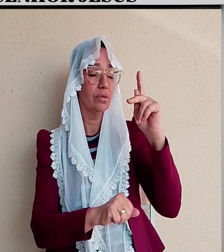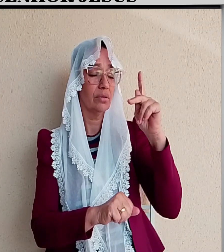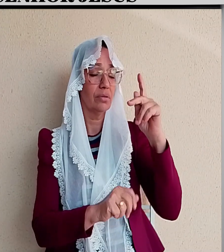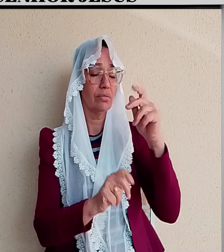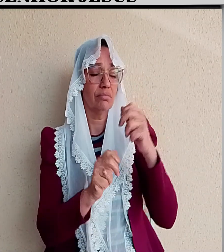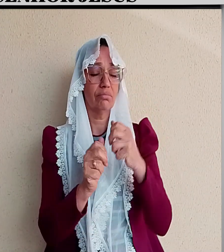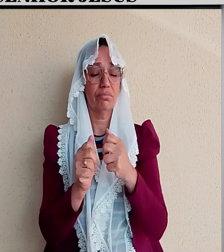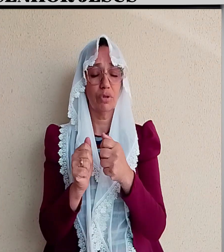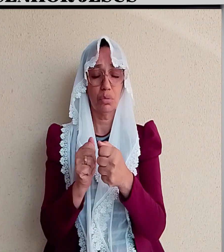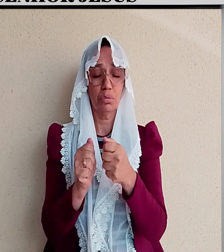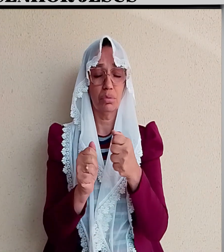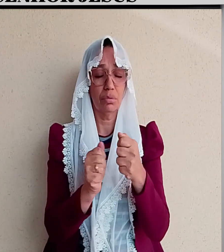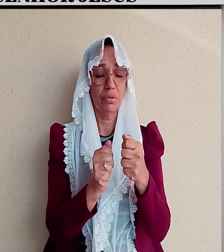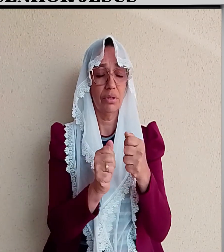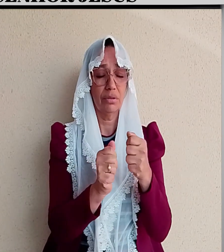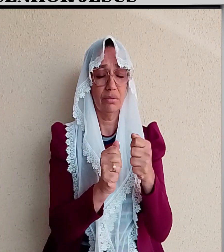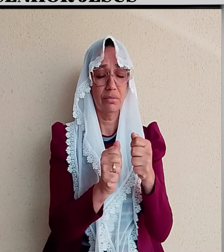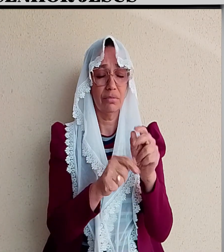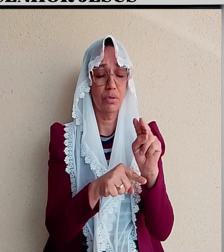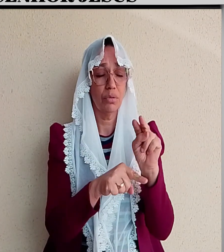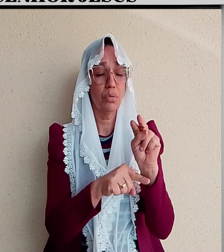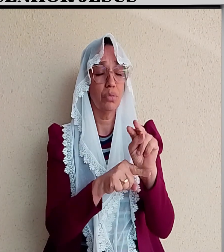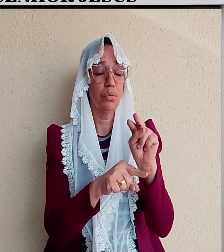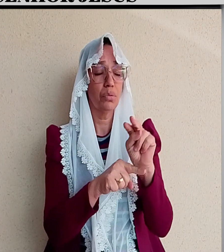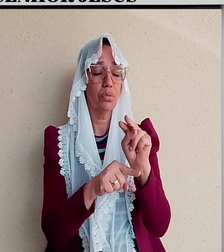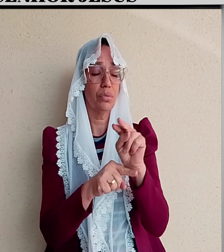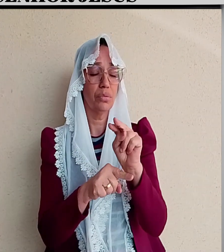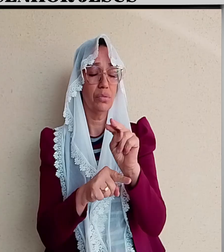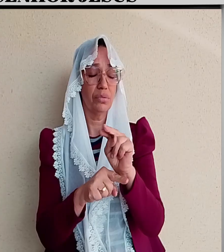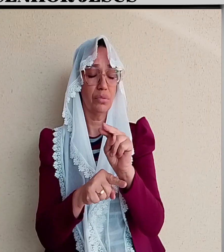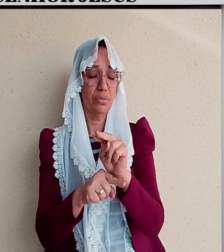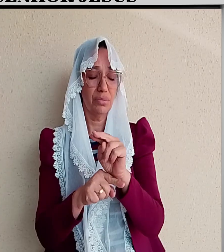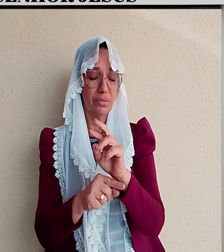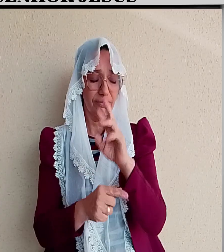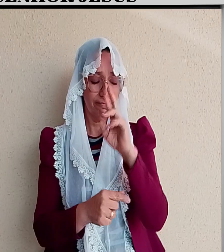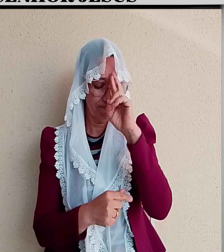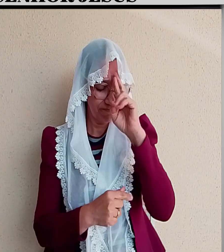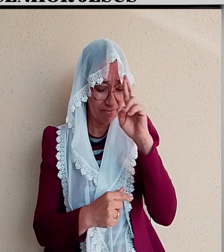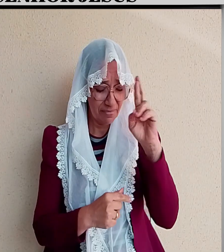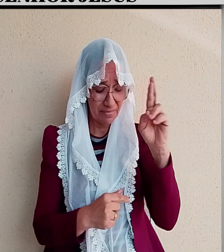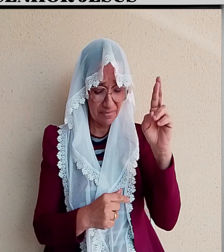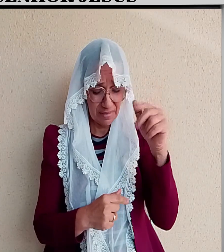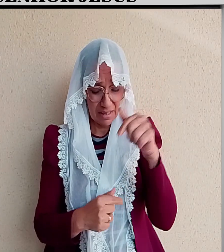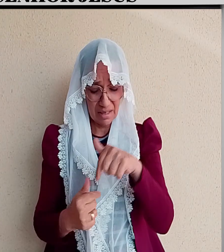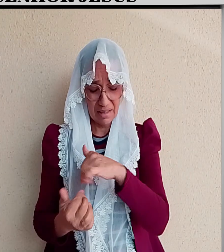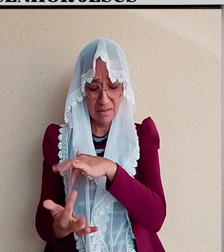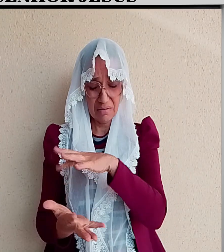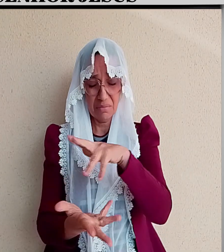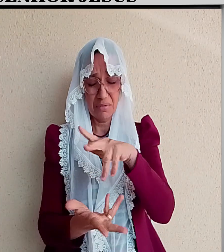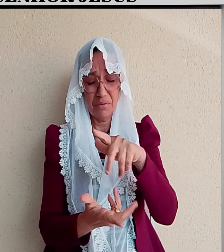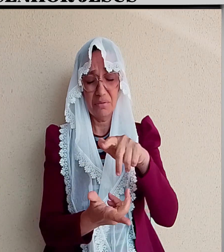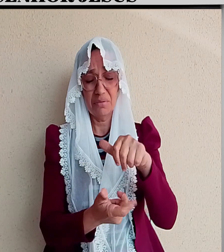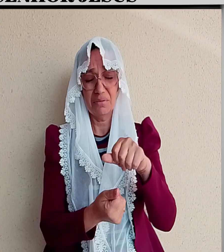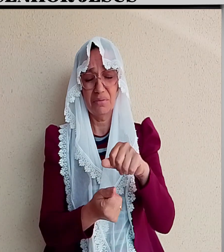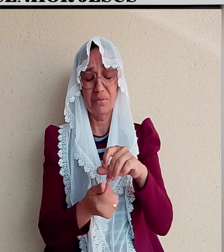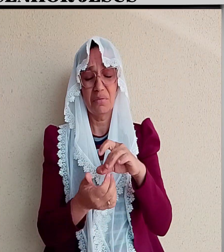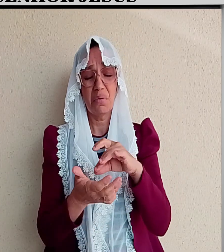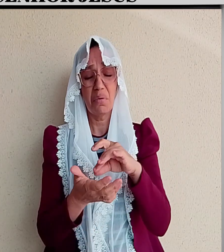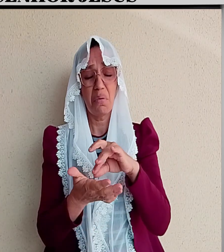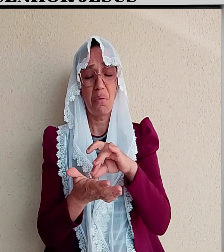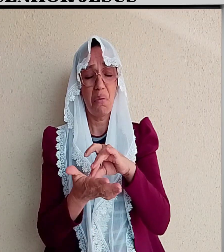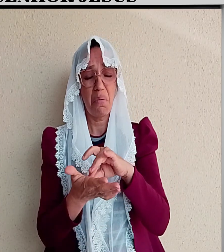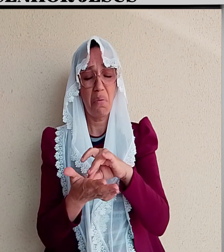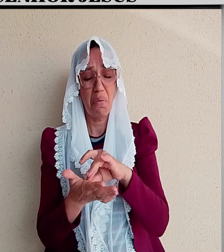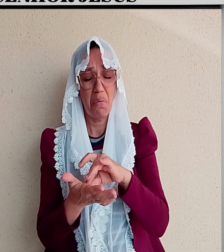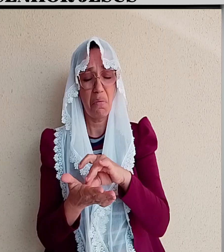besta, do falso profeta, que já está aí, aleluia, prontos para enganar aqueles que são